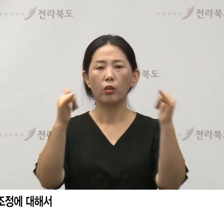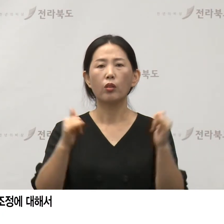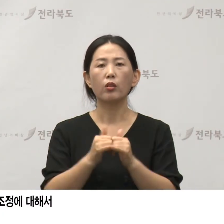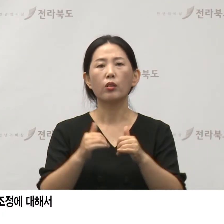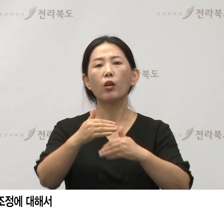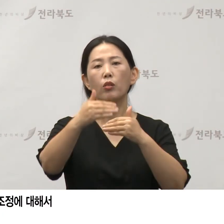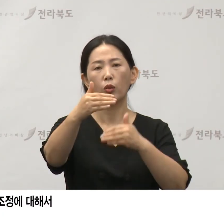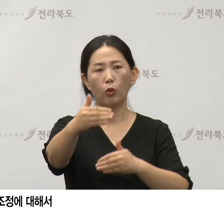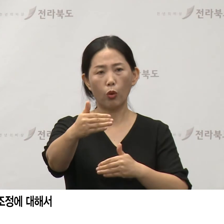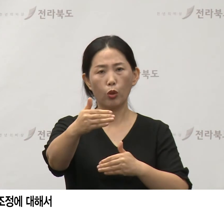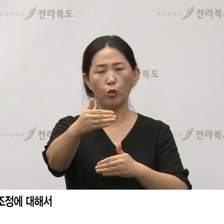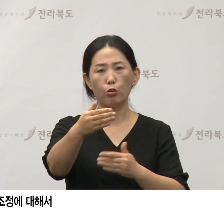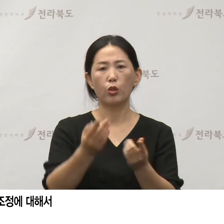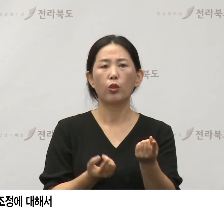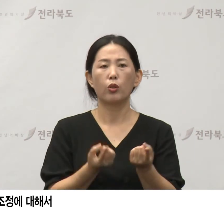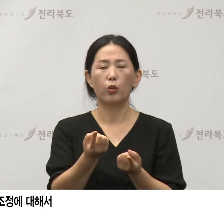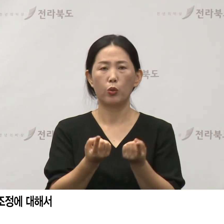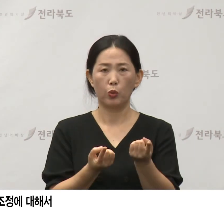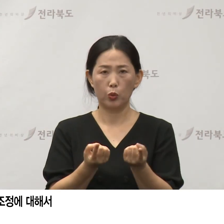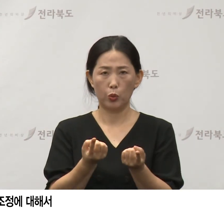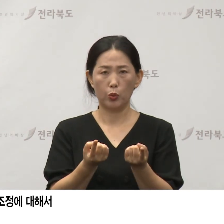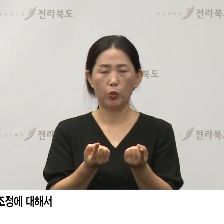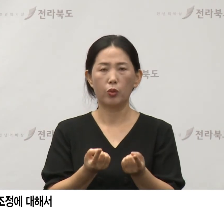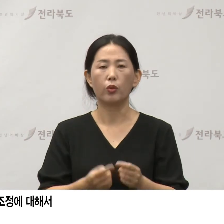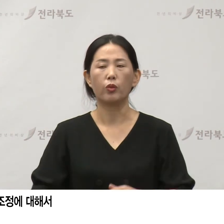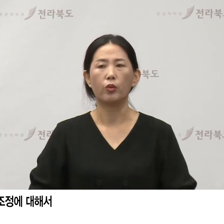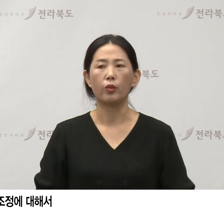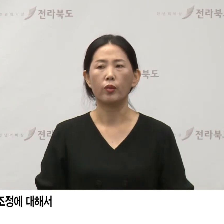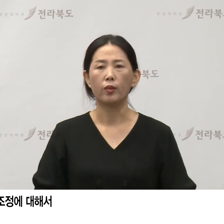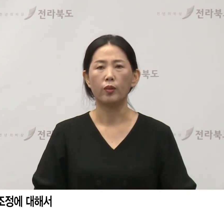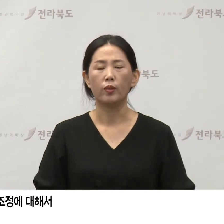거리두기 상향 조정에 대해서 현재